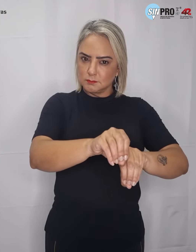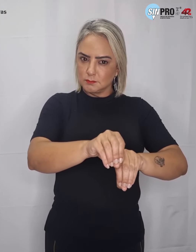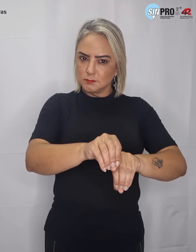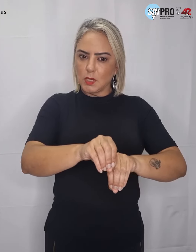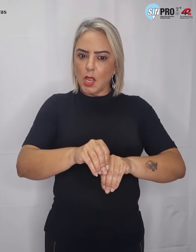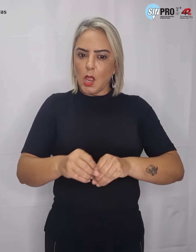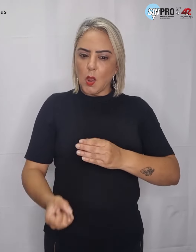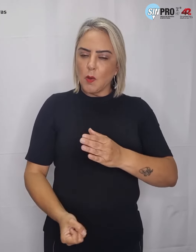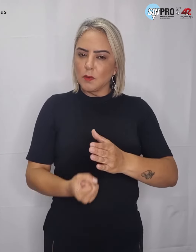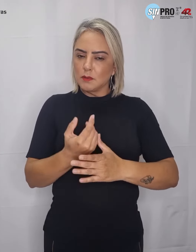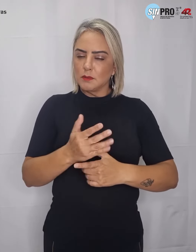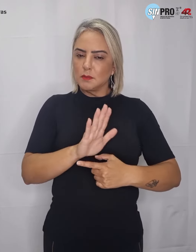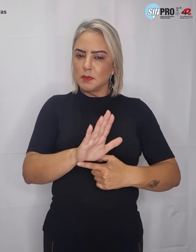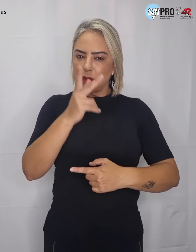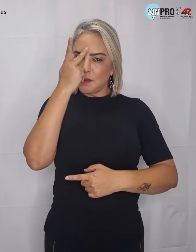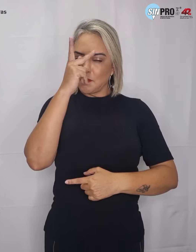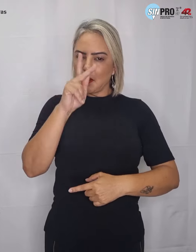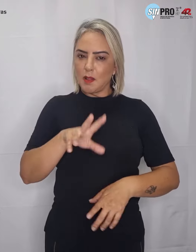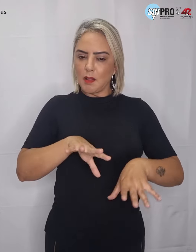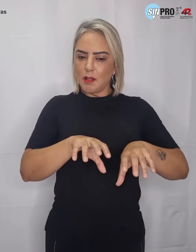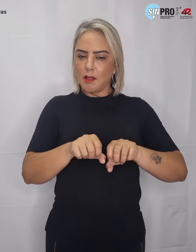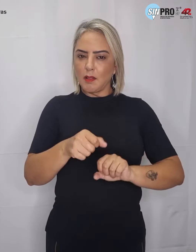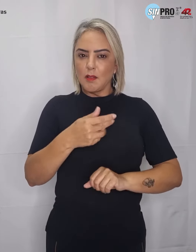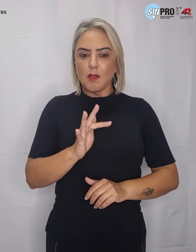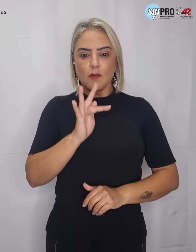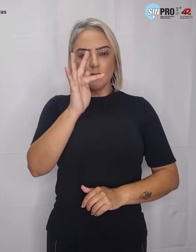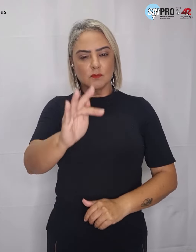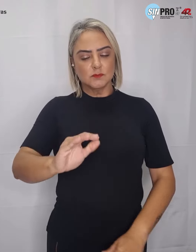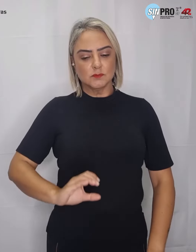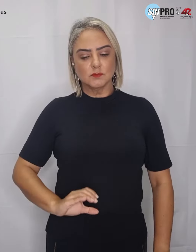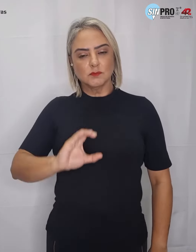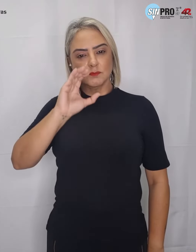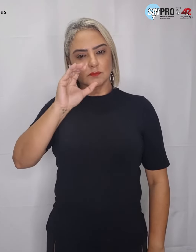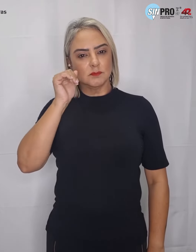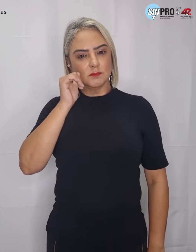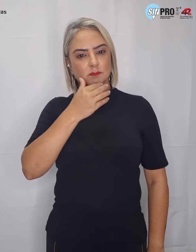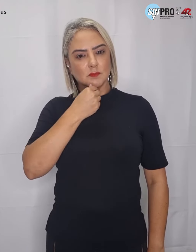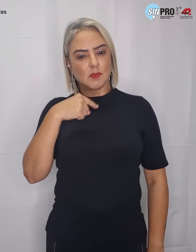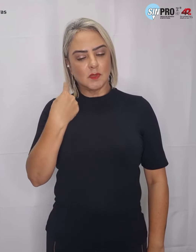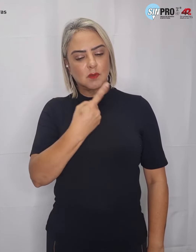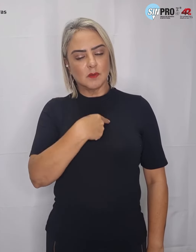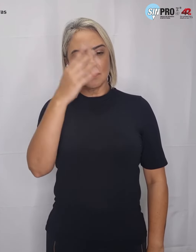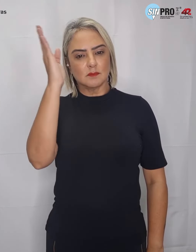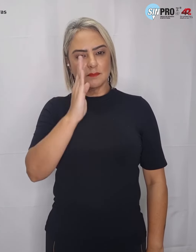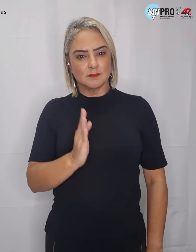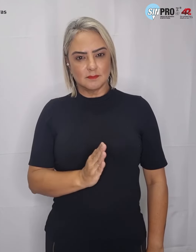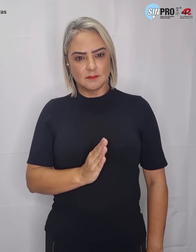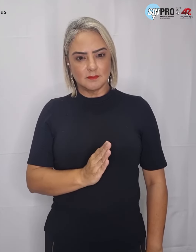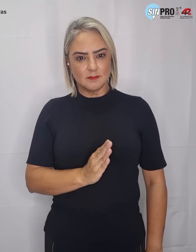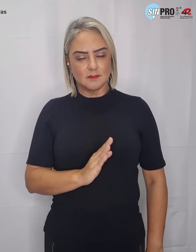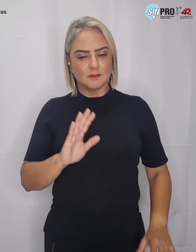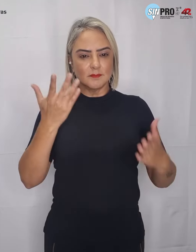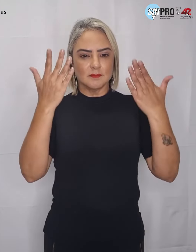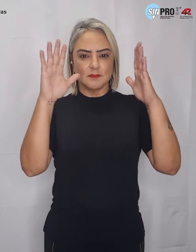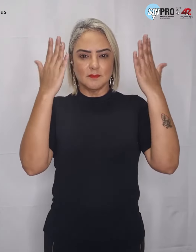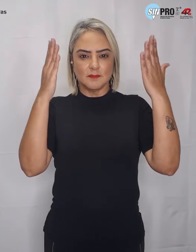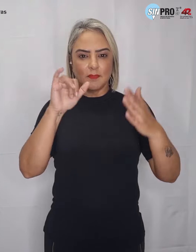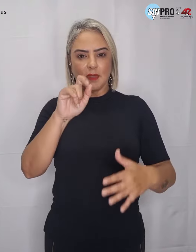contribuindo, assim, para a formação dos futuros cidadãos e cidadãs do nosso Brasil. Celebra Silvia